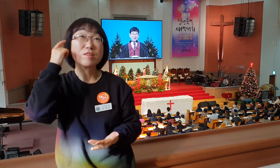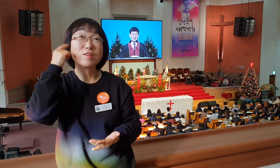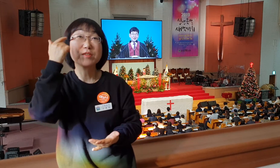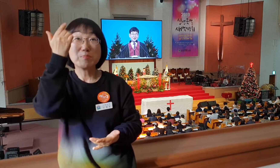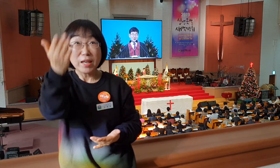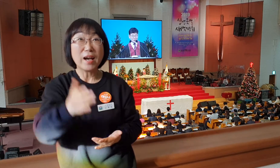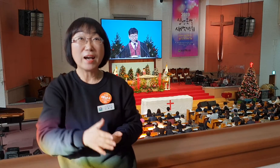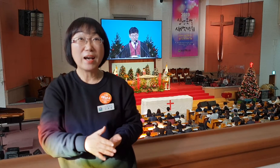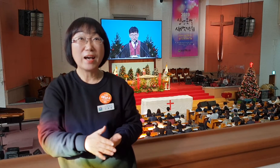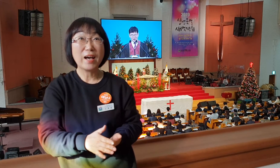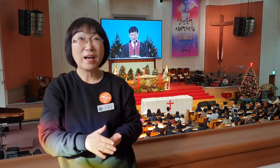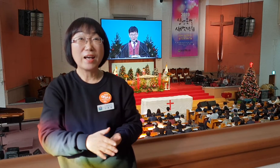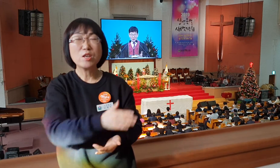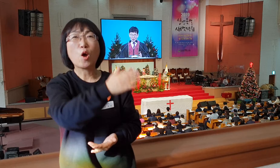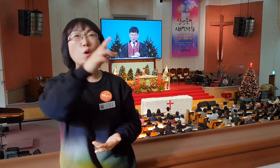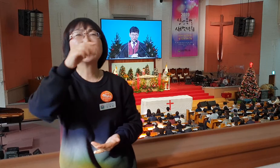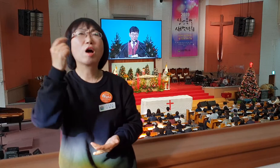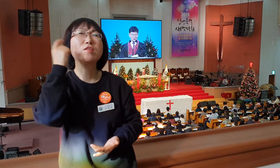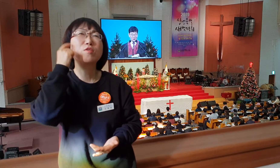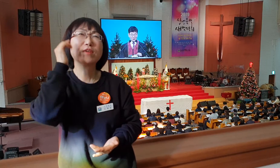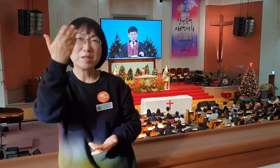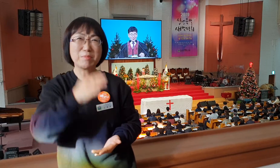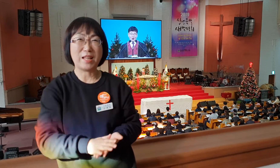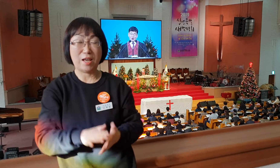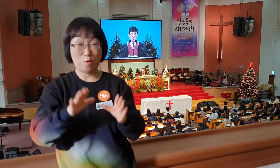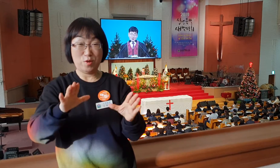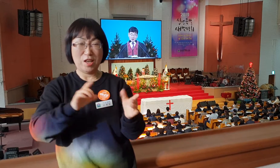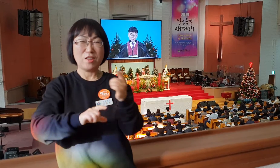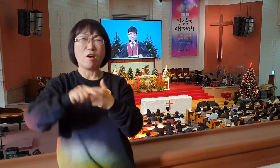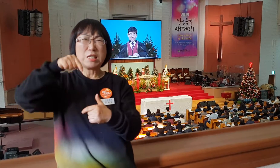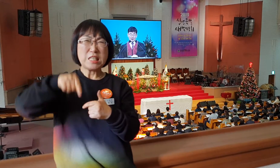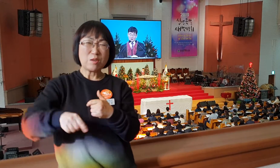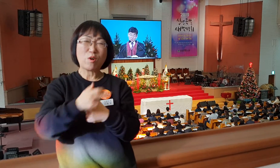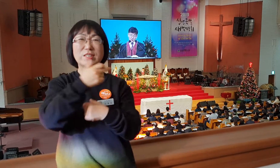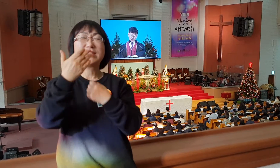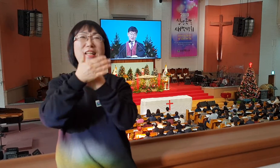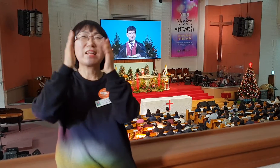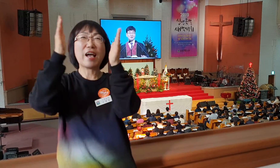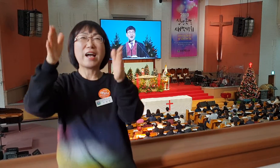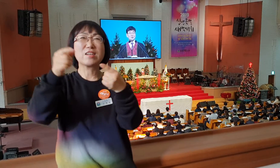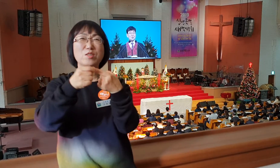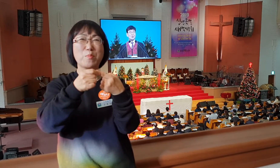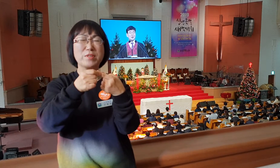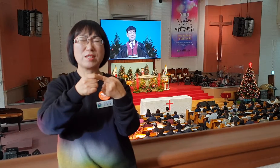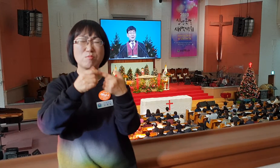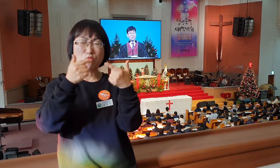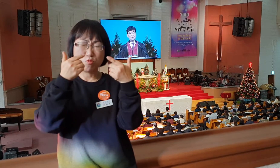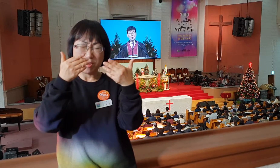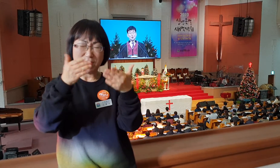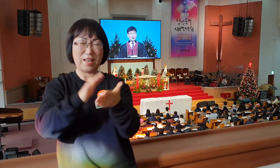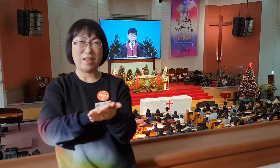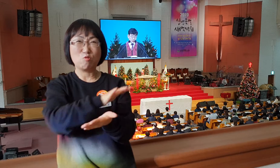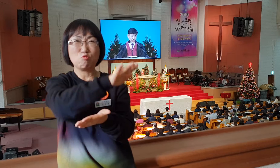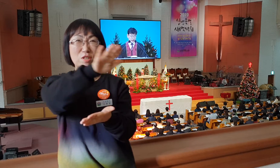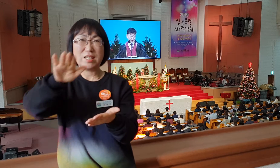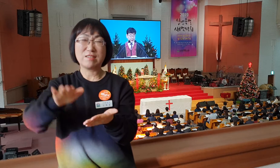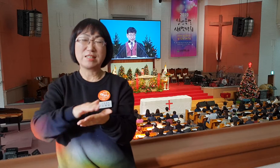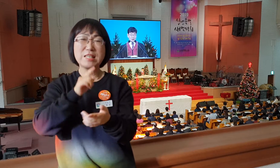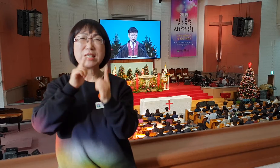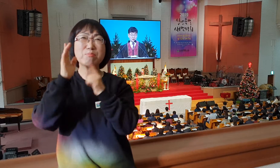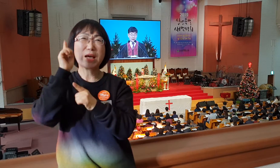여러분들 들으셔야 돼요. 오늘 그래서 설교 더 깊고 큰 은혜를 향하여 첫 번째 대지를 아주 분명합니다. 우리는